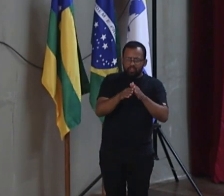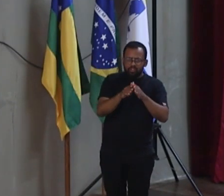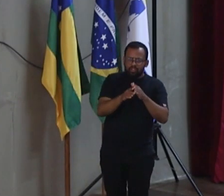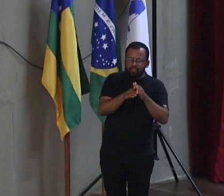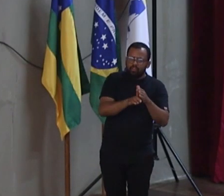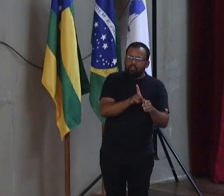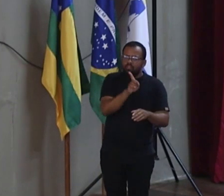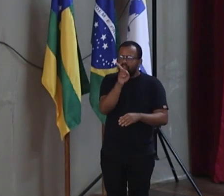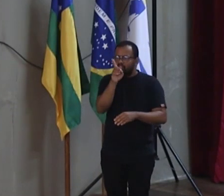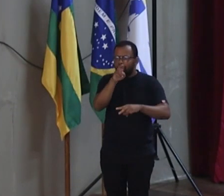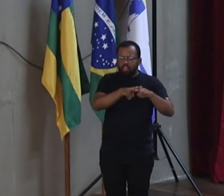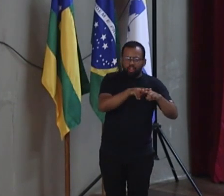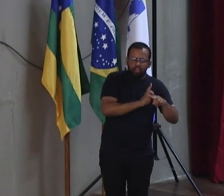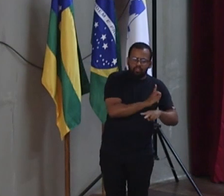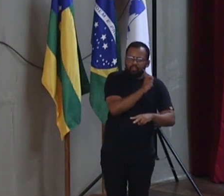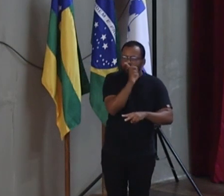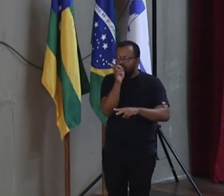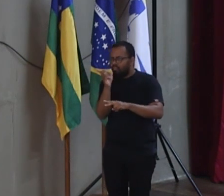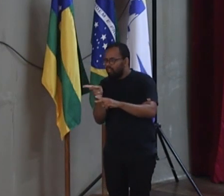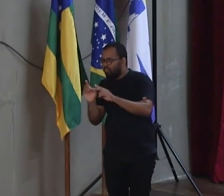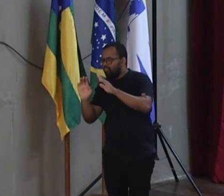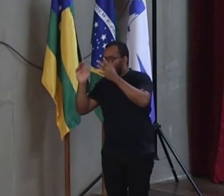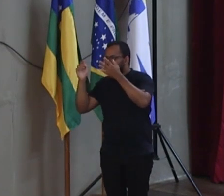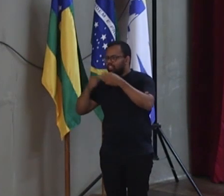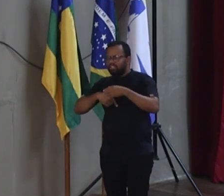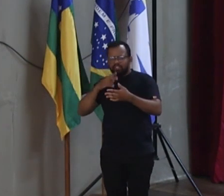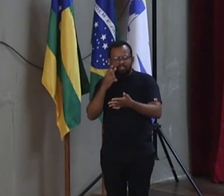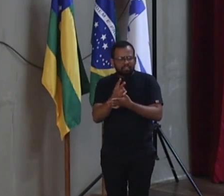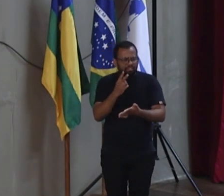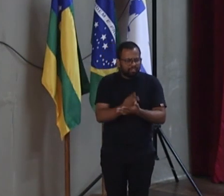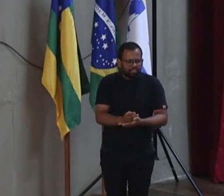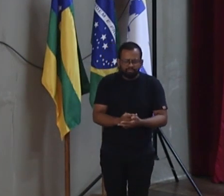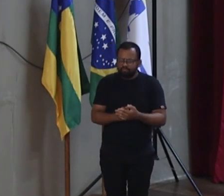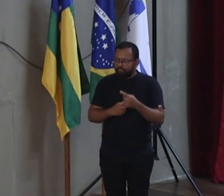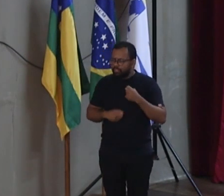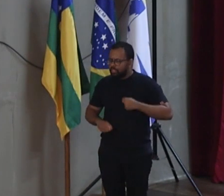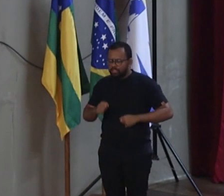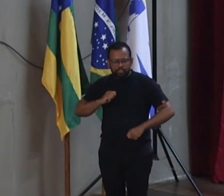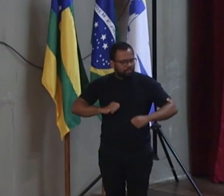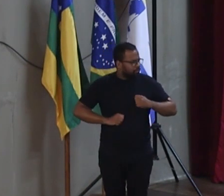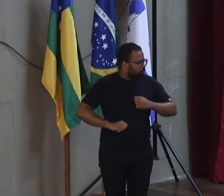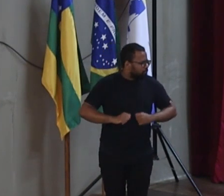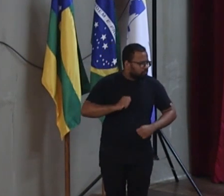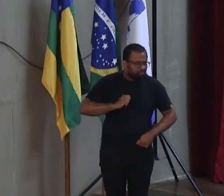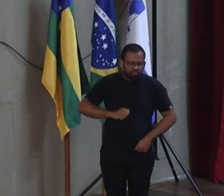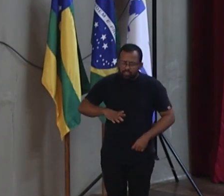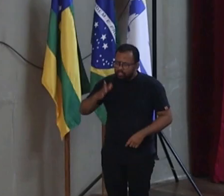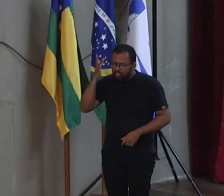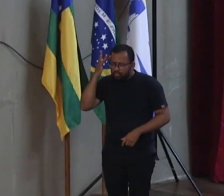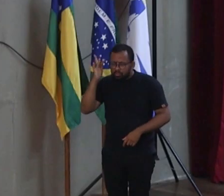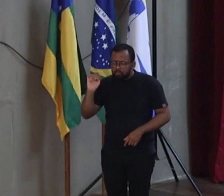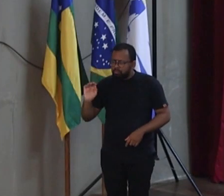do exílio, e a gente sempre com muito receio do que